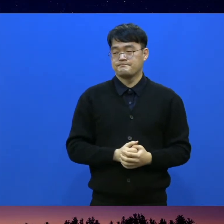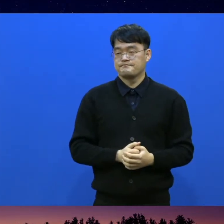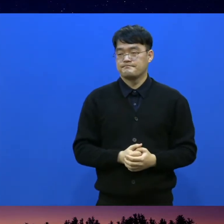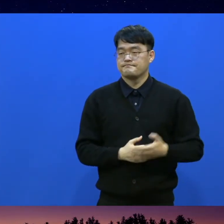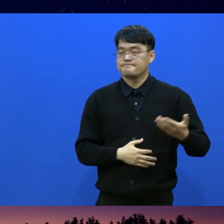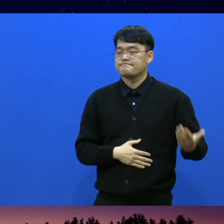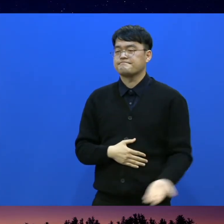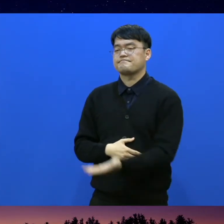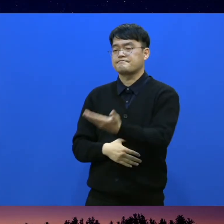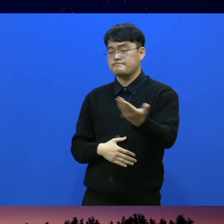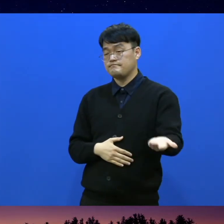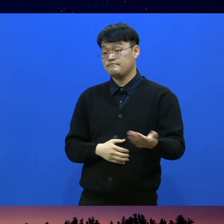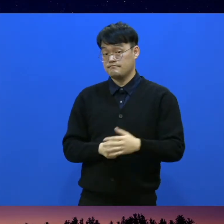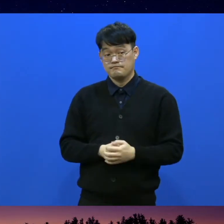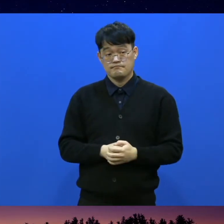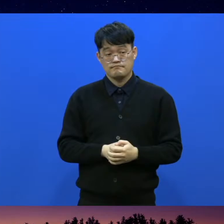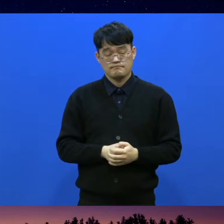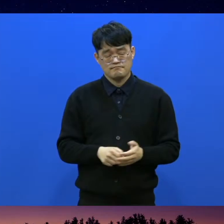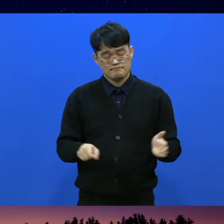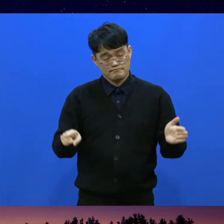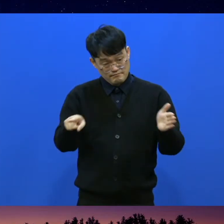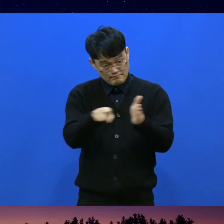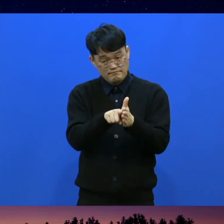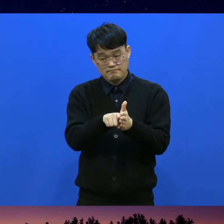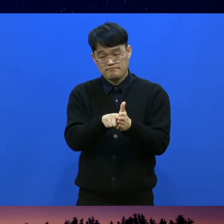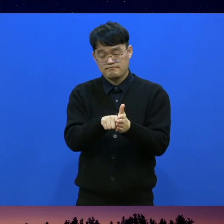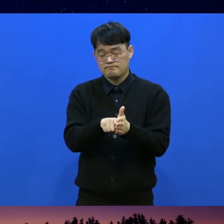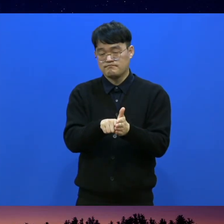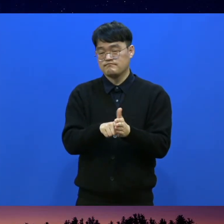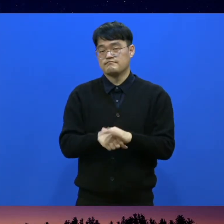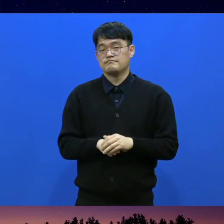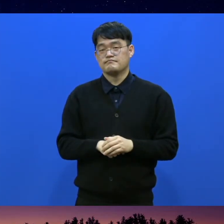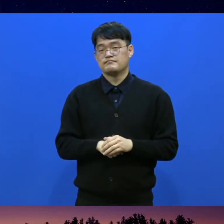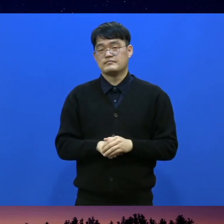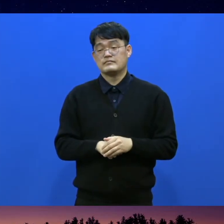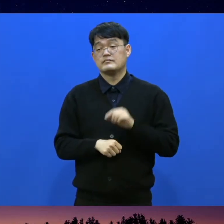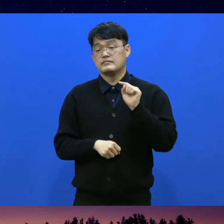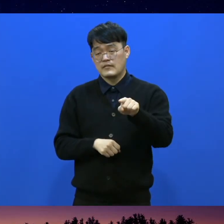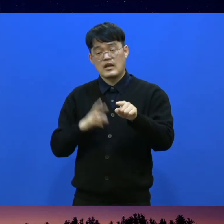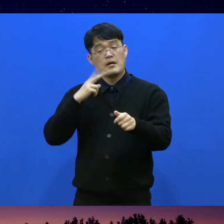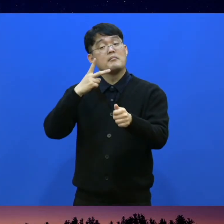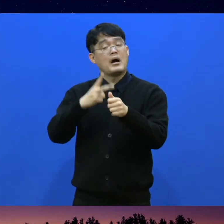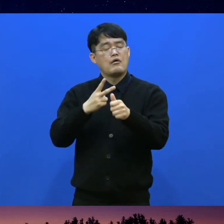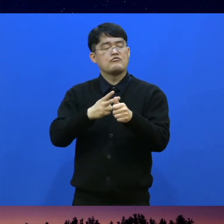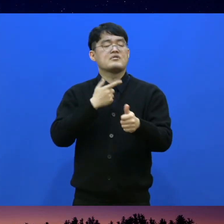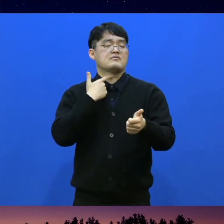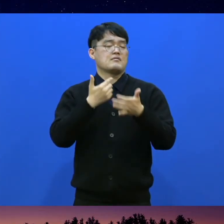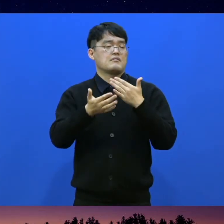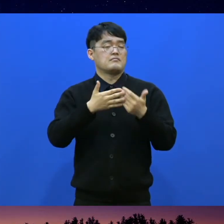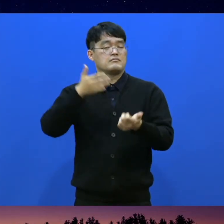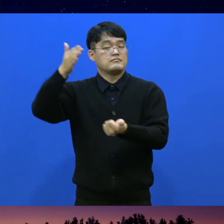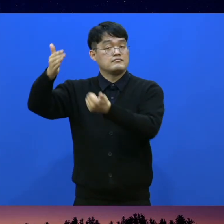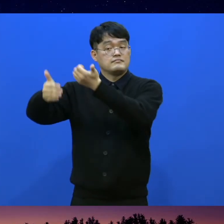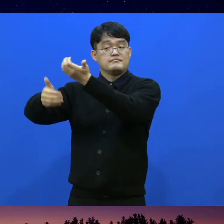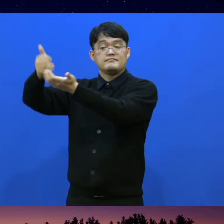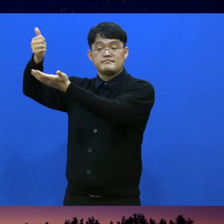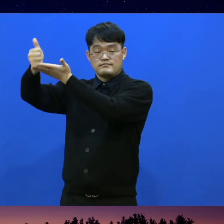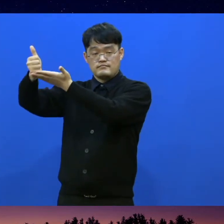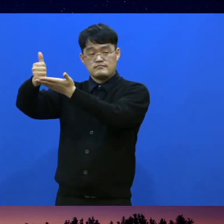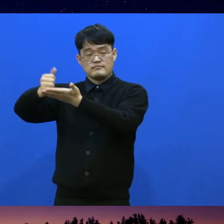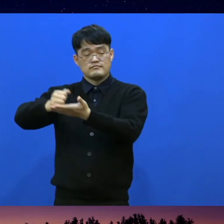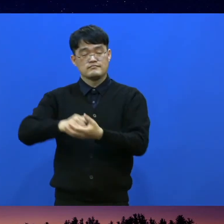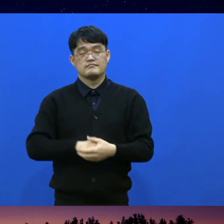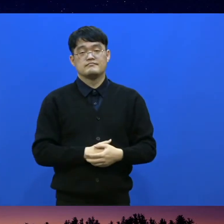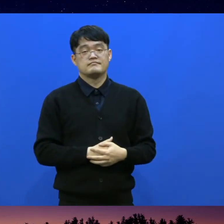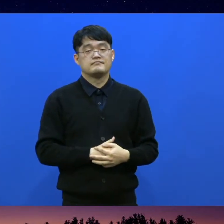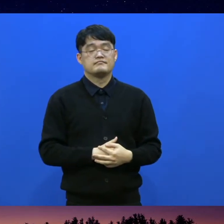여러분, 믿음이 확 오지 않아요? 이 바울이 경험했던 하나님 아니죠? 이게 그냥 뭐 써진 말씀이